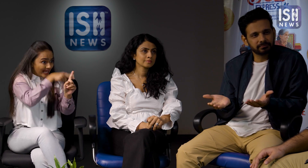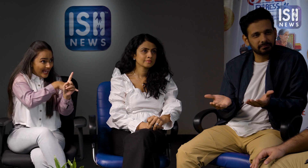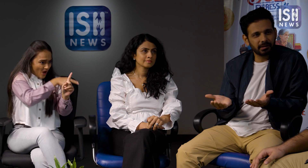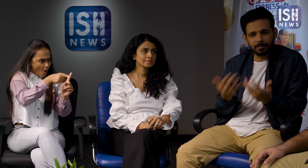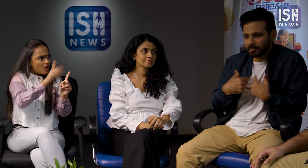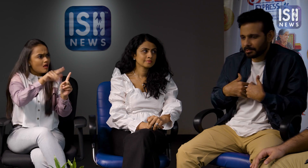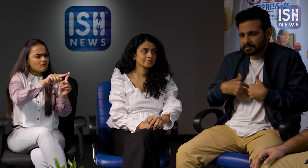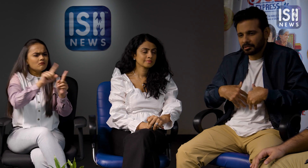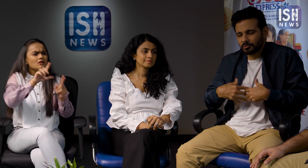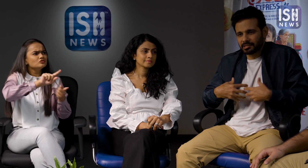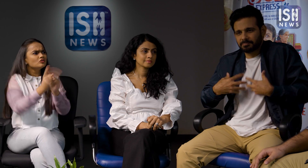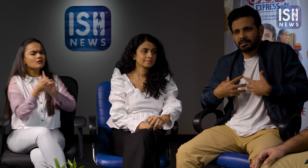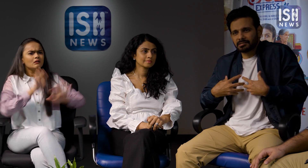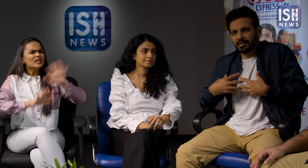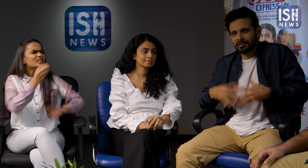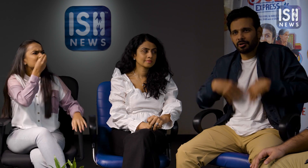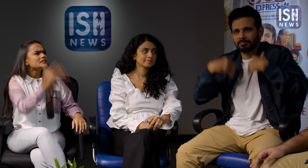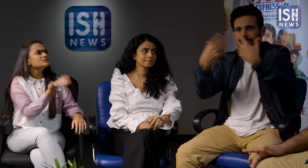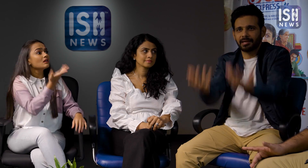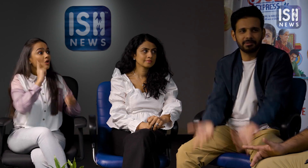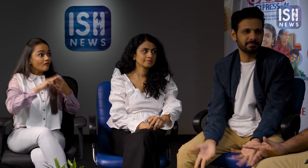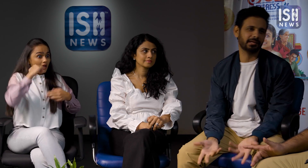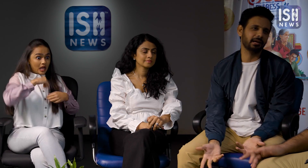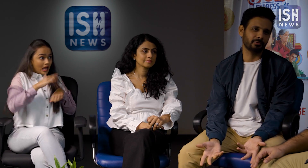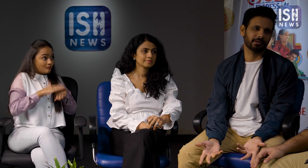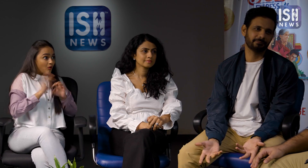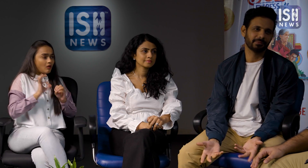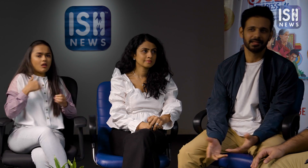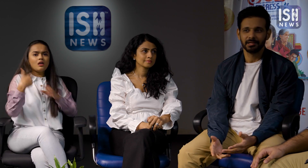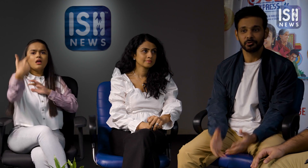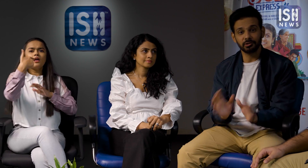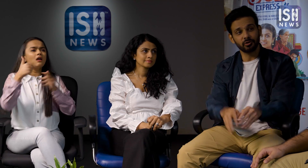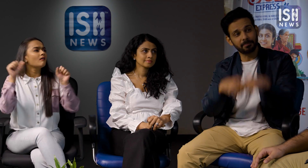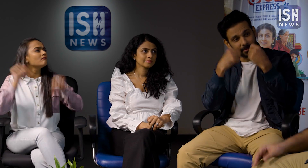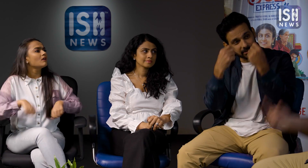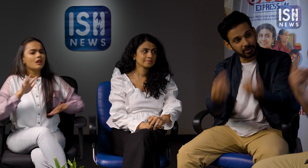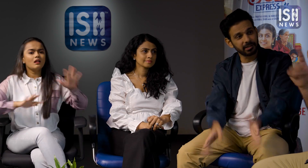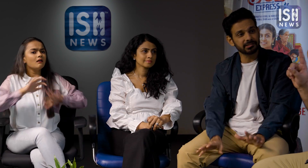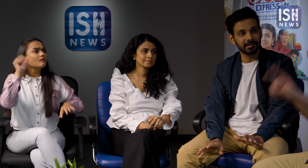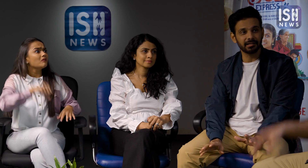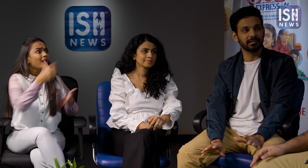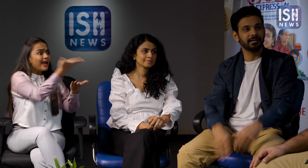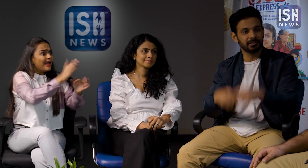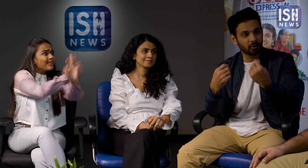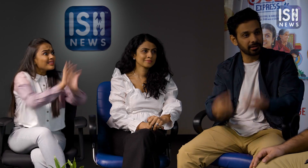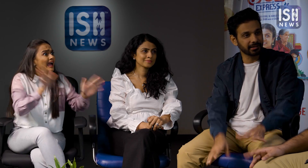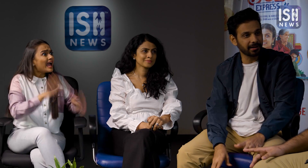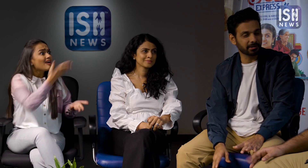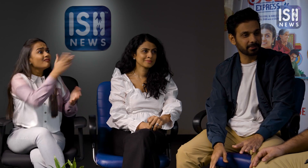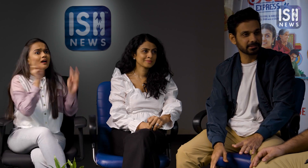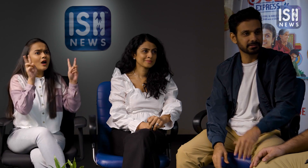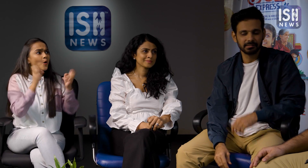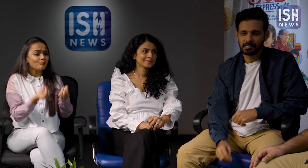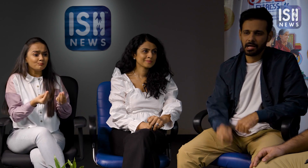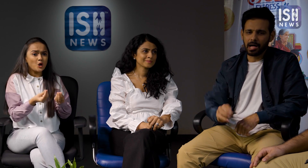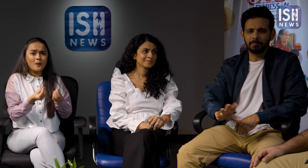actor. क्या आपके पास अंदर कुछ एक्सपीरियंस है ही नहीं तो आप कैमरा पे क्या लाओ? तो ये तो आपके पास ऑलरेडी जायदाद है, ये दौलत है